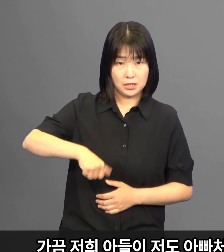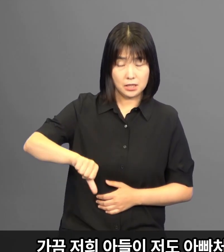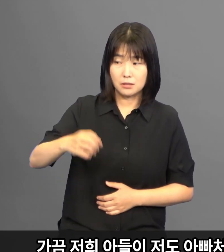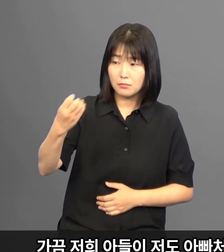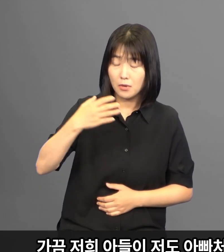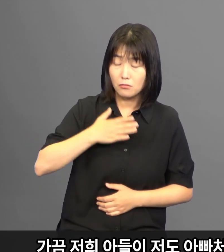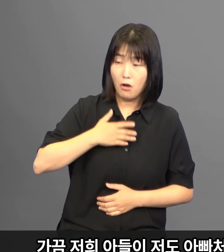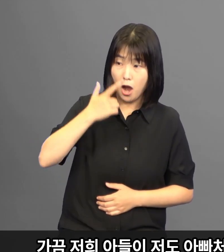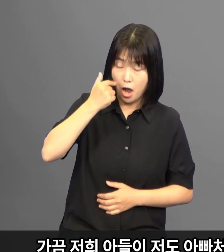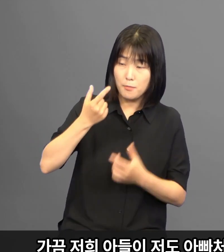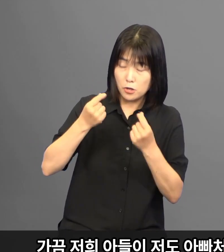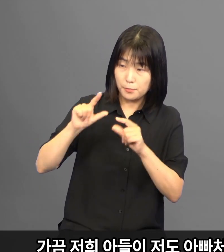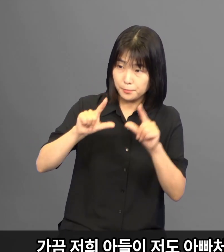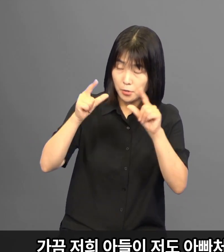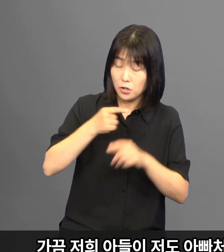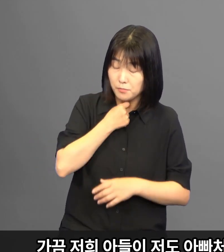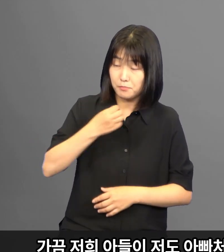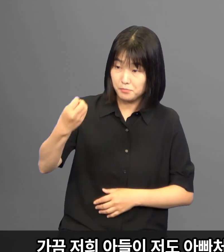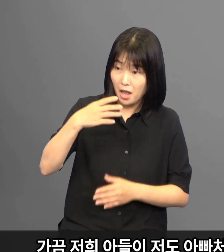되고 싶어요 할 때가 가끔 있어요.